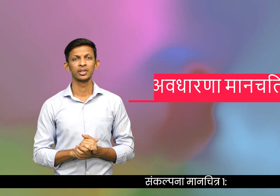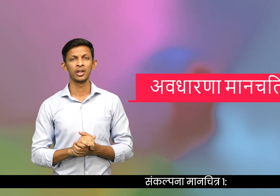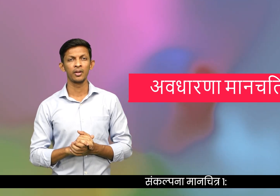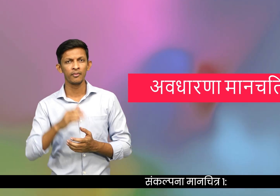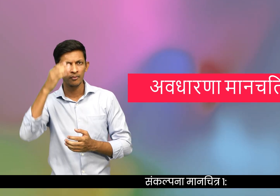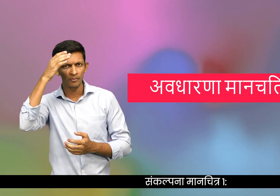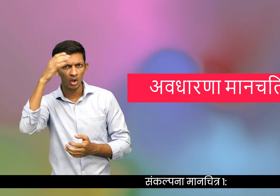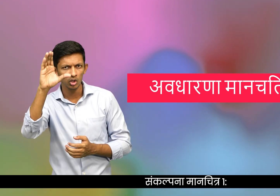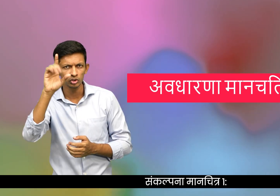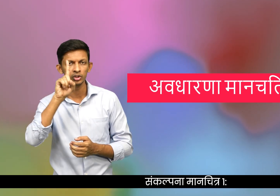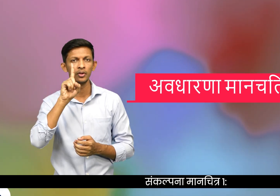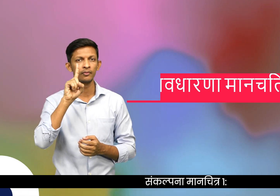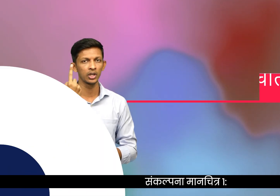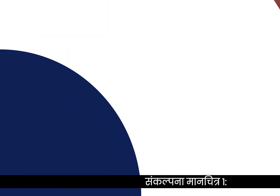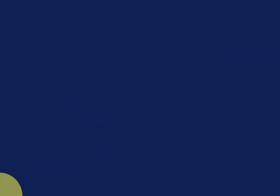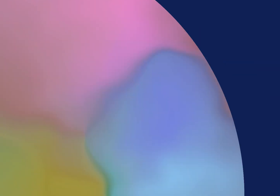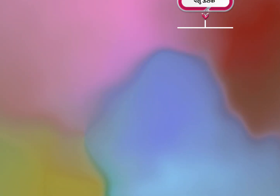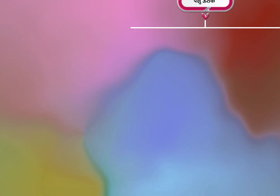संकल्पना मानचित्र 1।